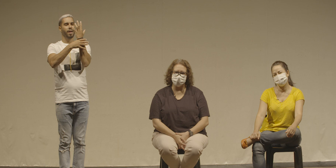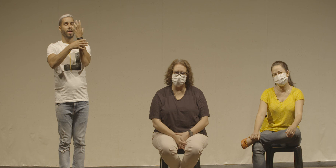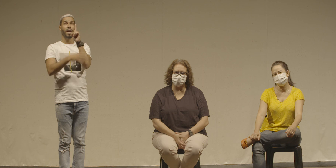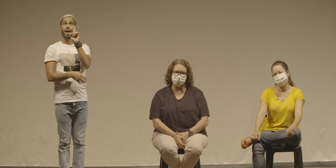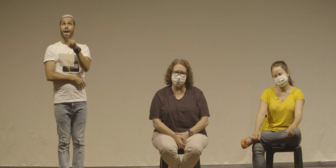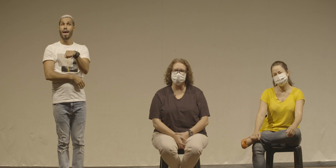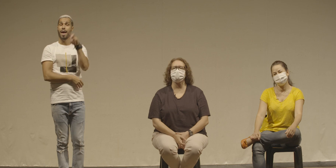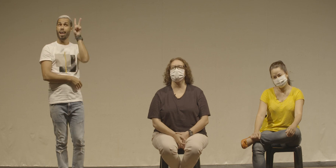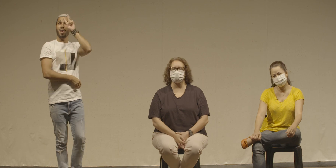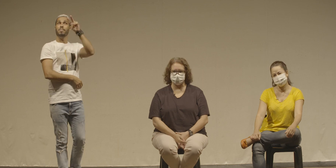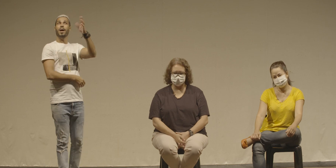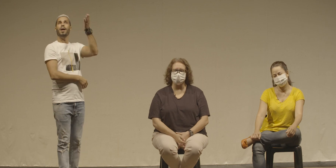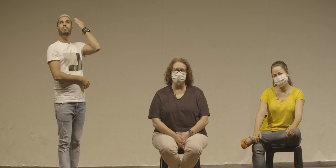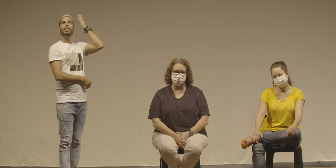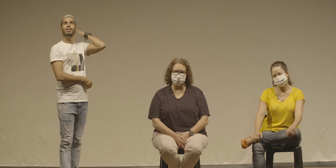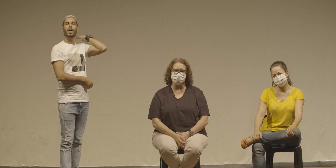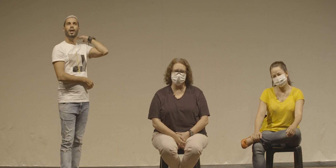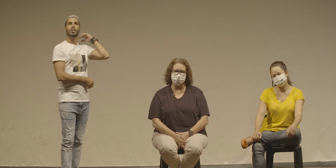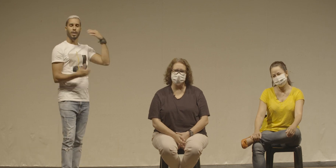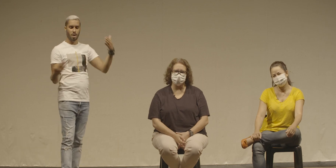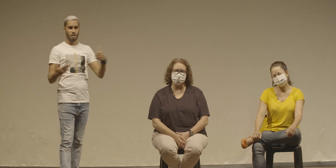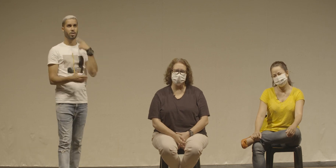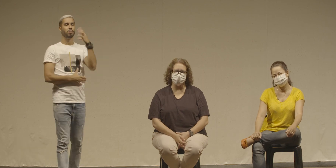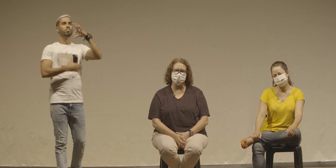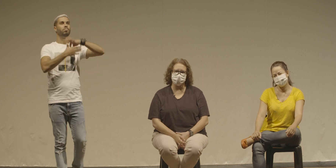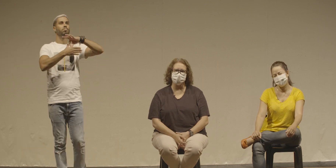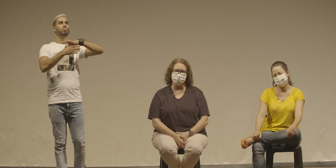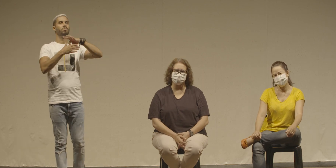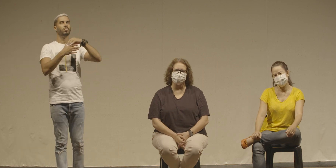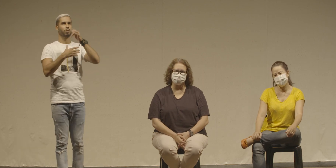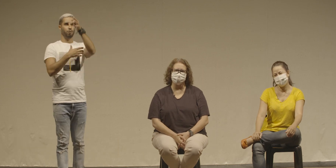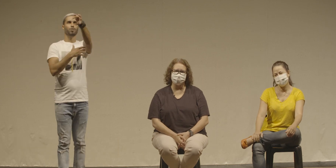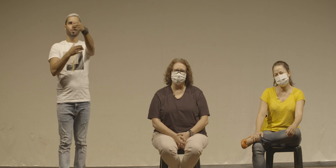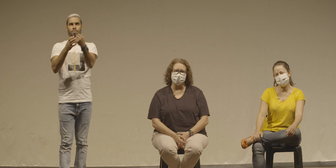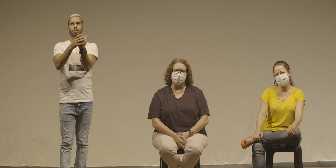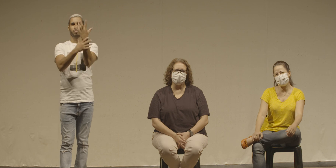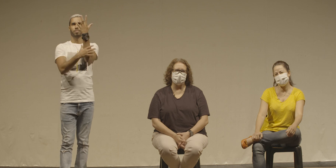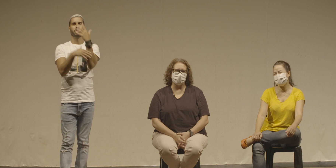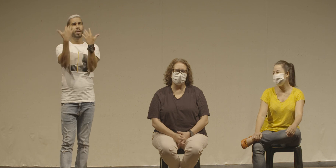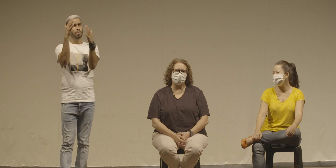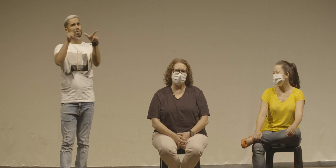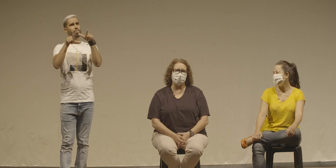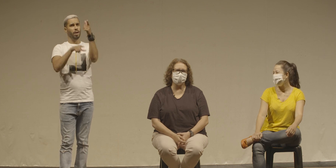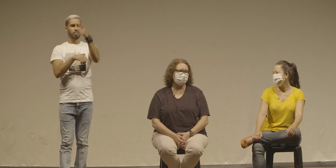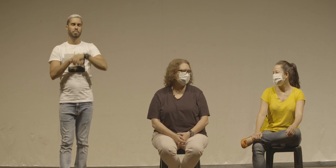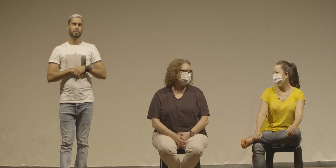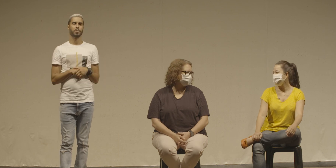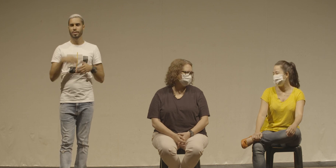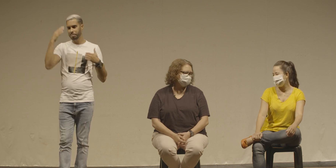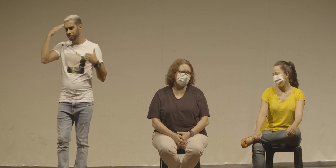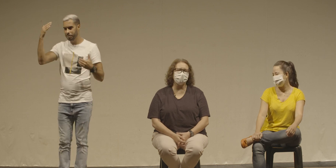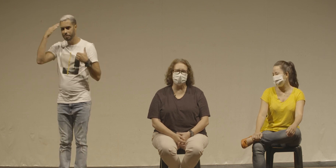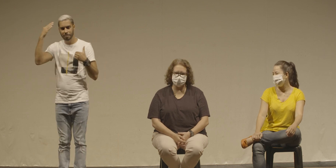passado para não repetir no futuro, né? Então, parabenizar vocês muito por esse trabalho. Obrigada. Obrigada. Também